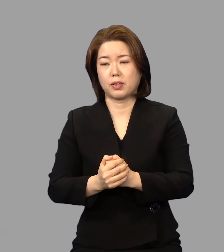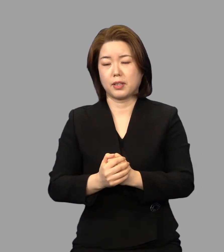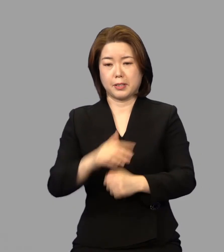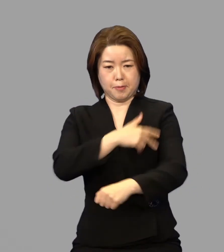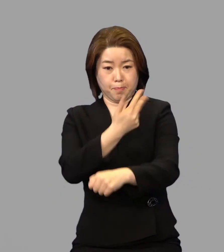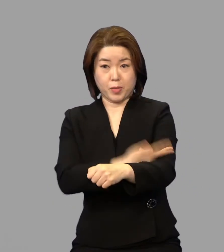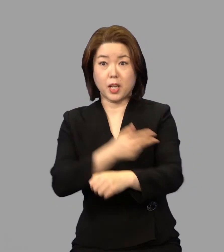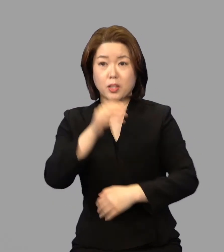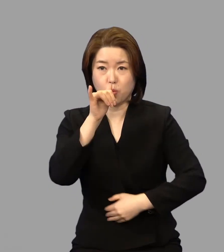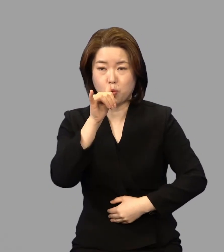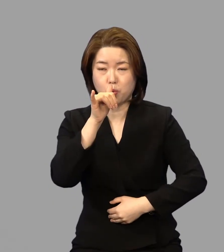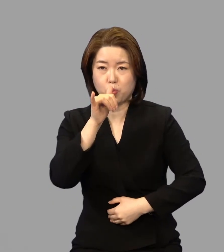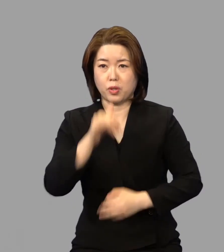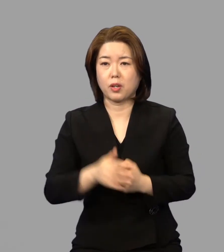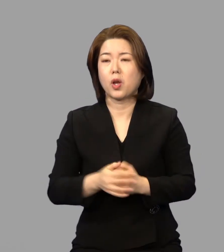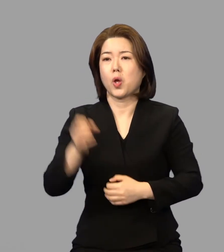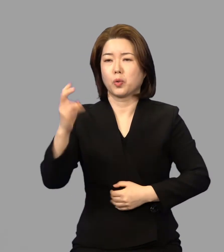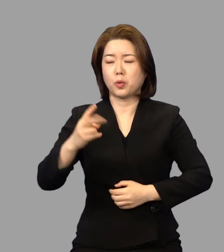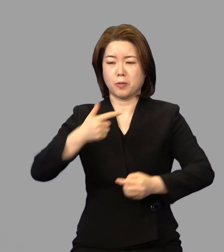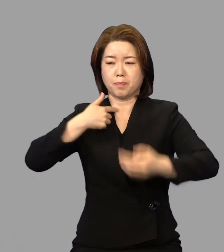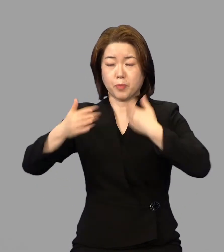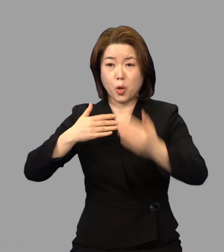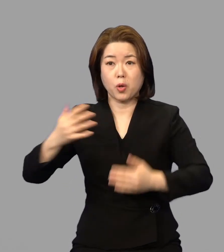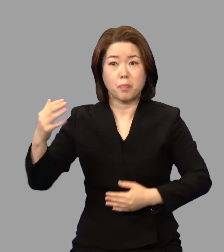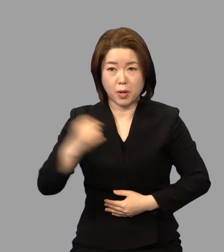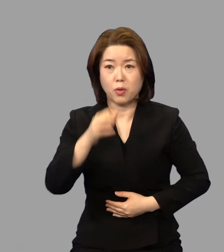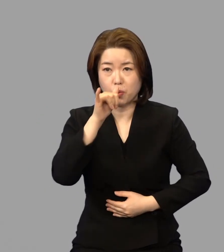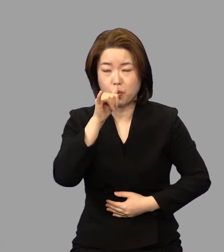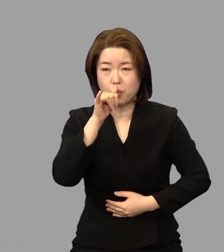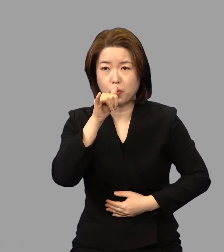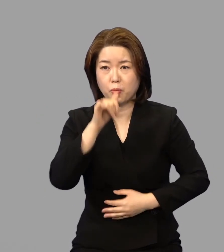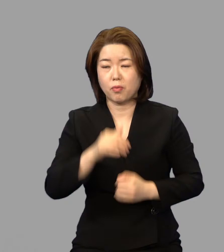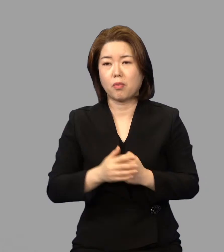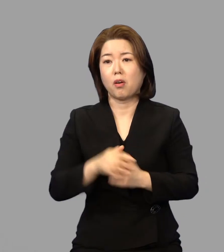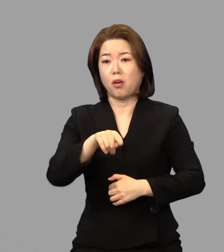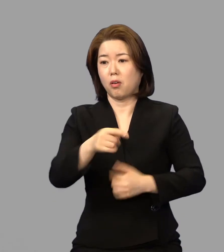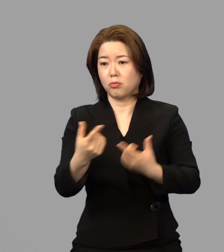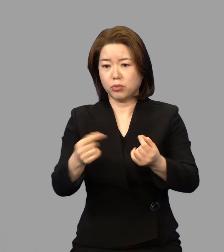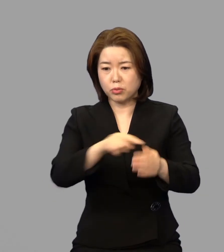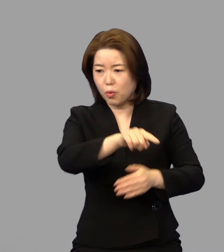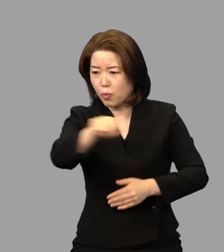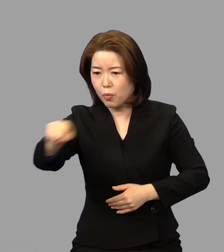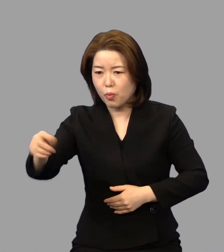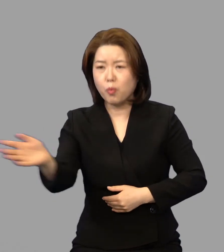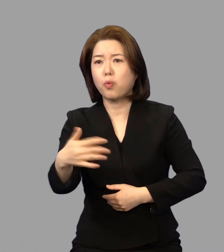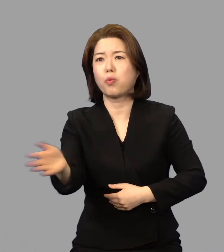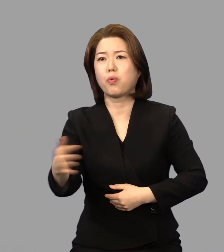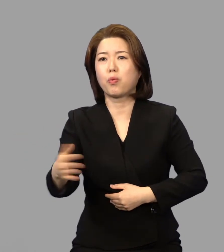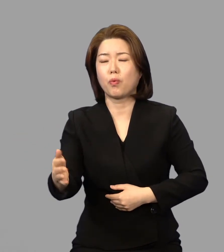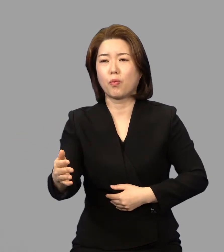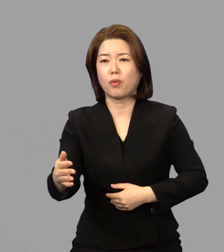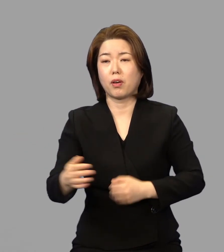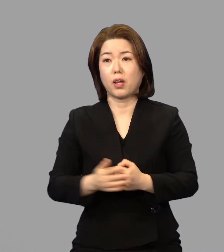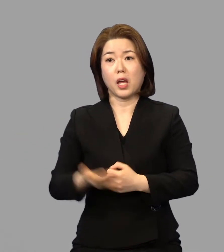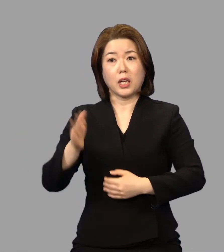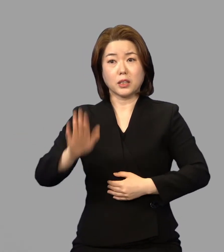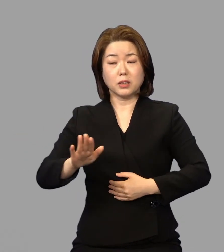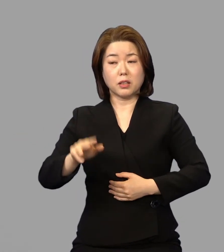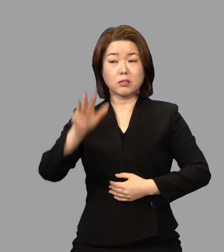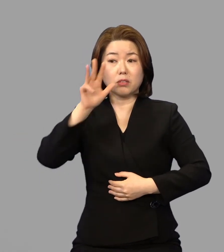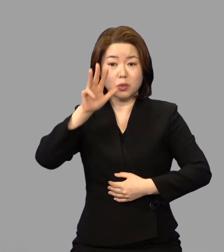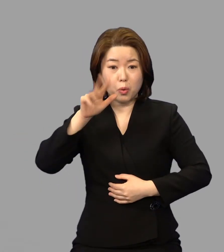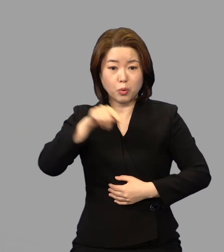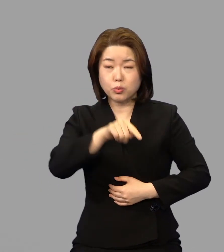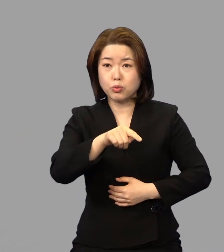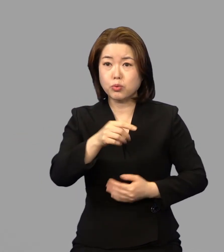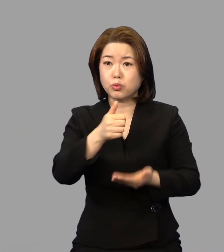자격도 있고 그리고 경험도 있고 그런 사람은 없었어요. 그런데 그 여호수아가